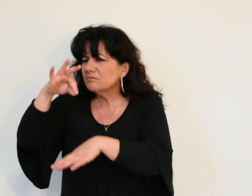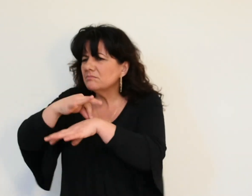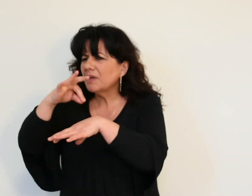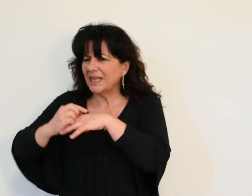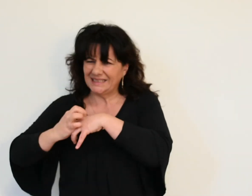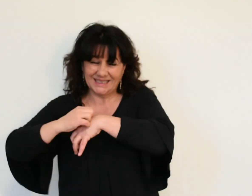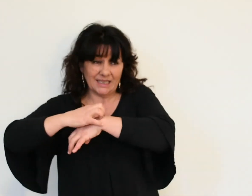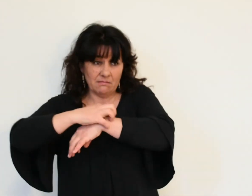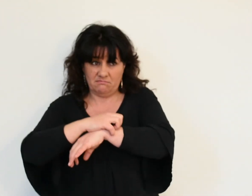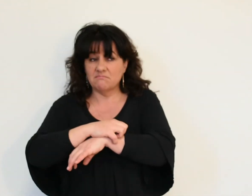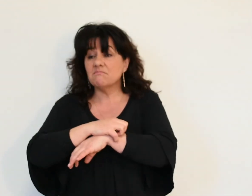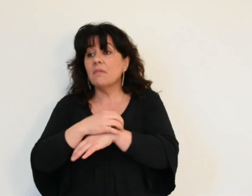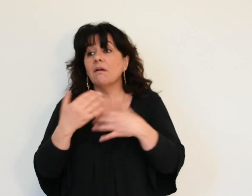et aucun d'eux n'a été purifié,